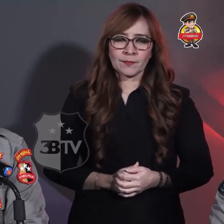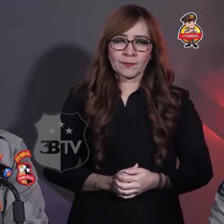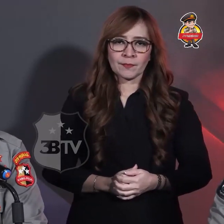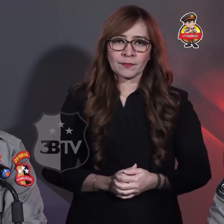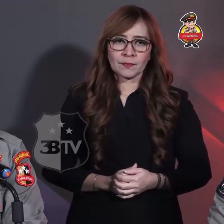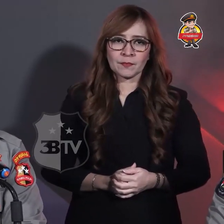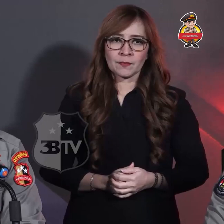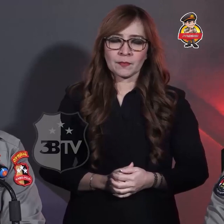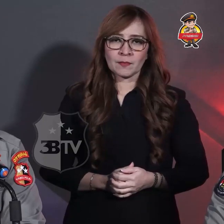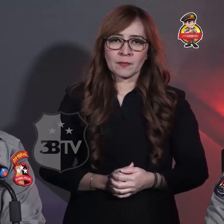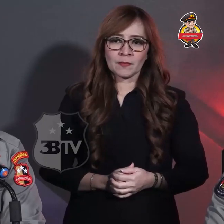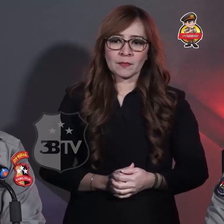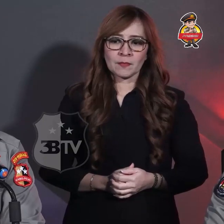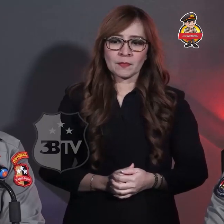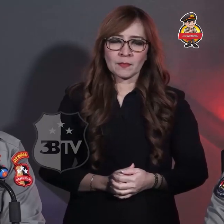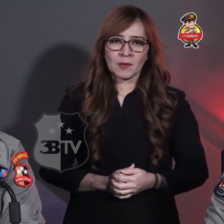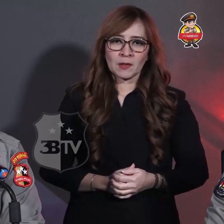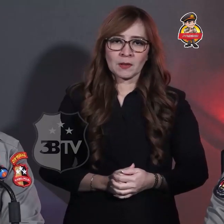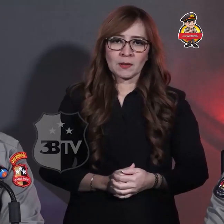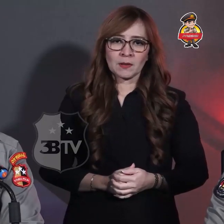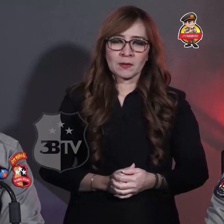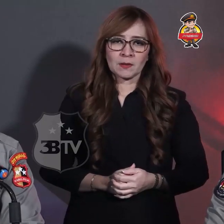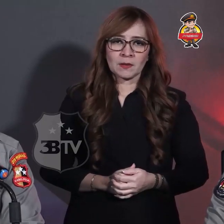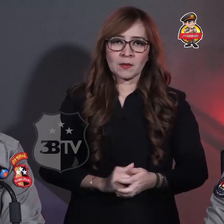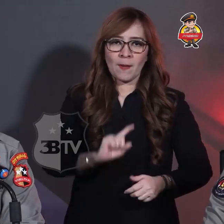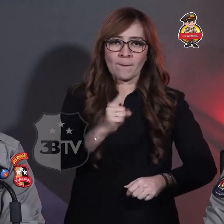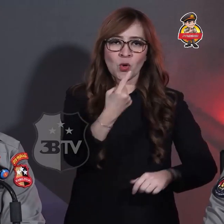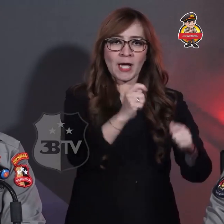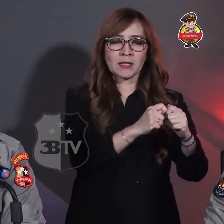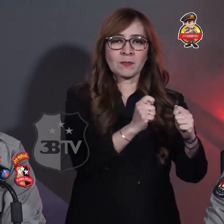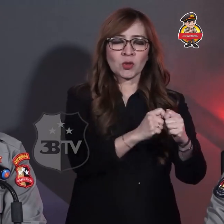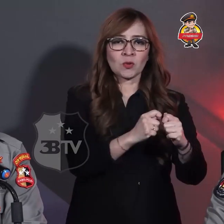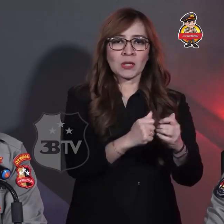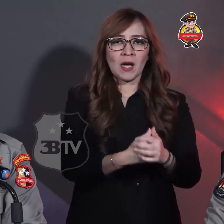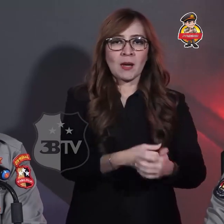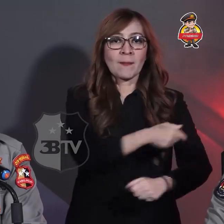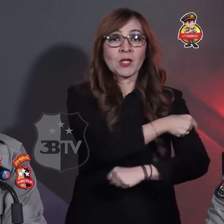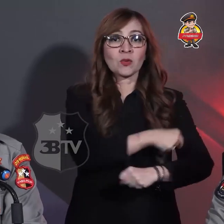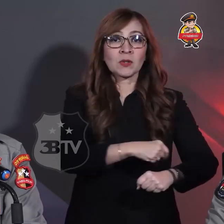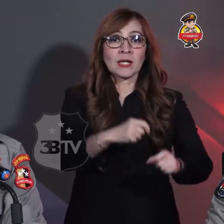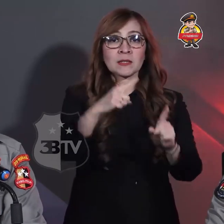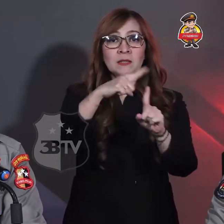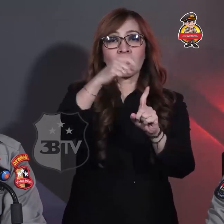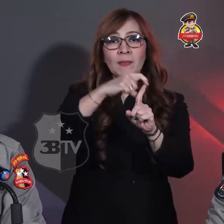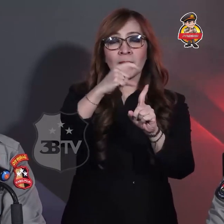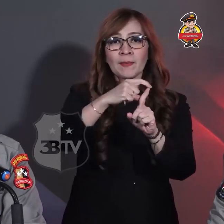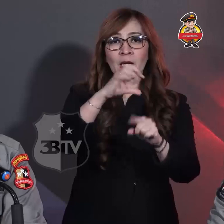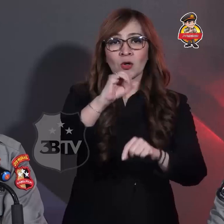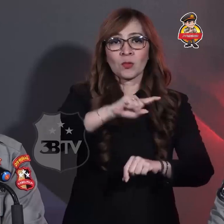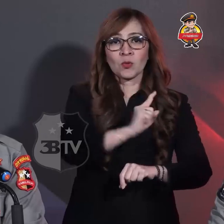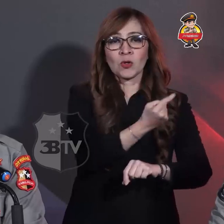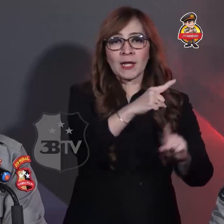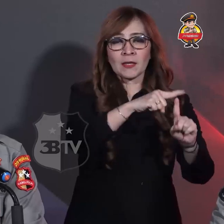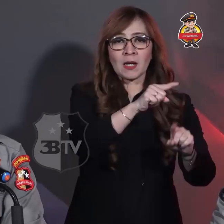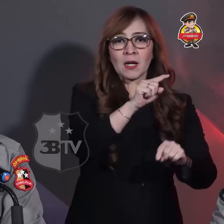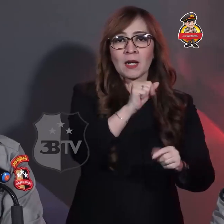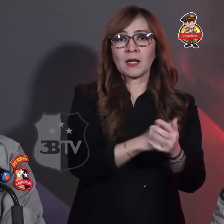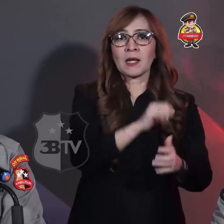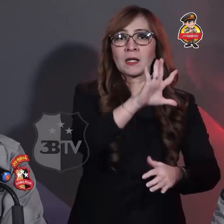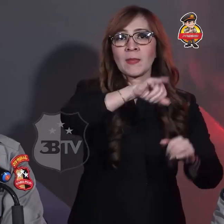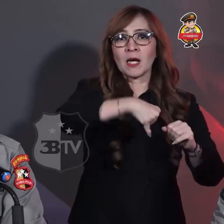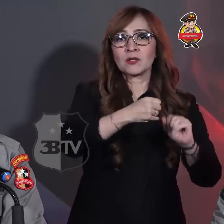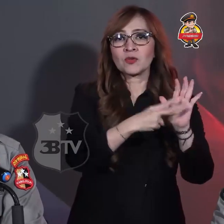sampai ya dari dibentuknya Satgas TPPO tanggal 5 Juni sampai tanggal